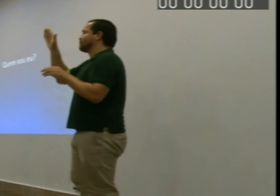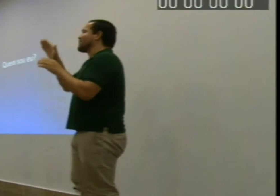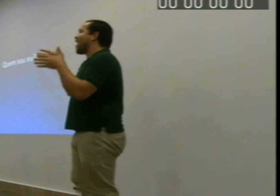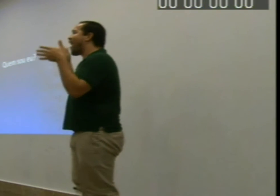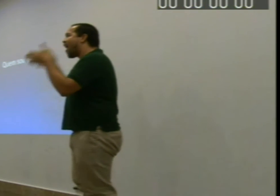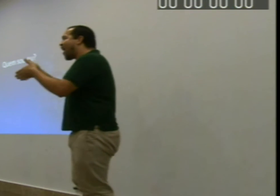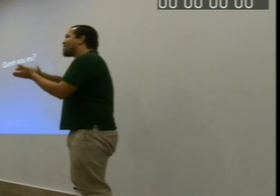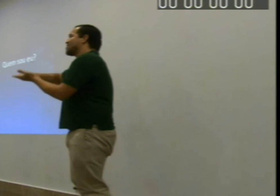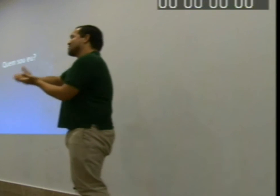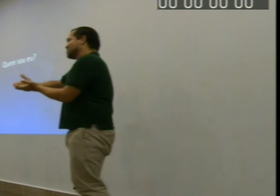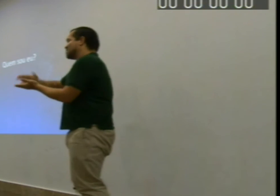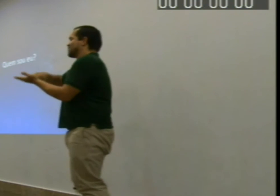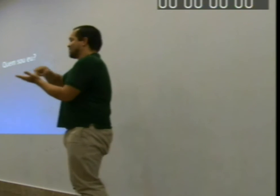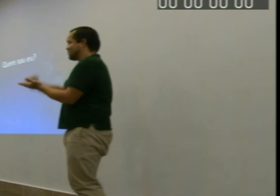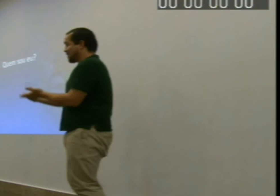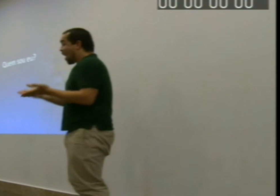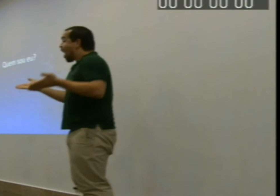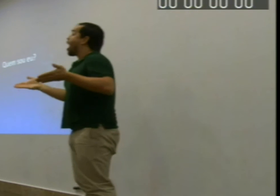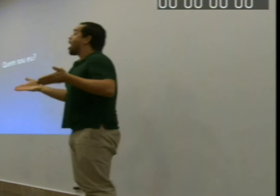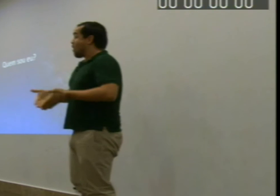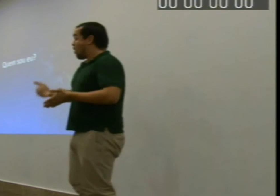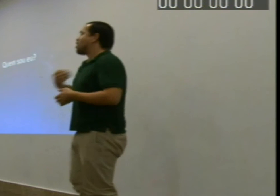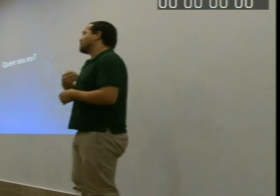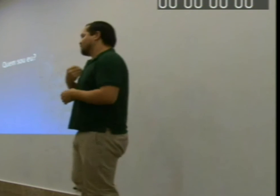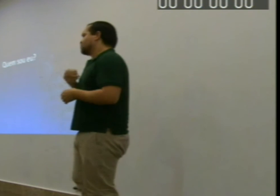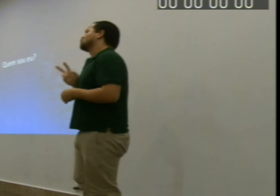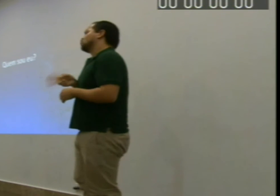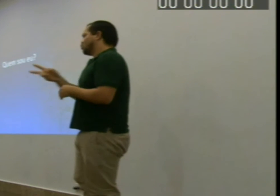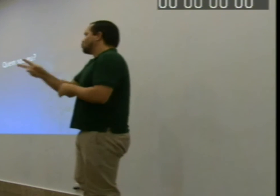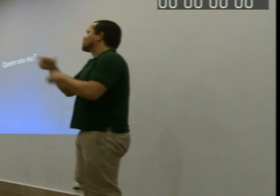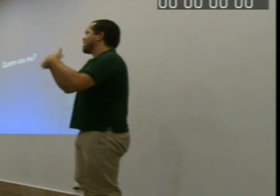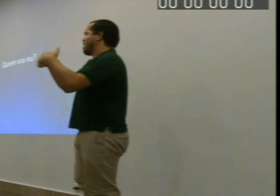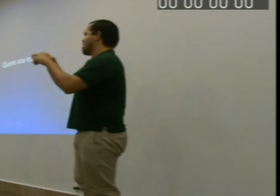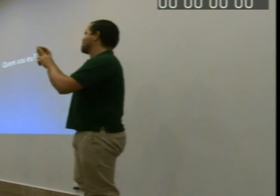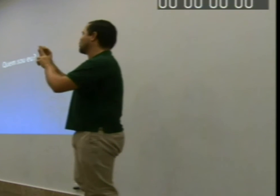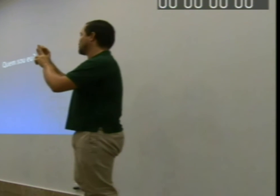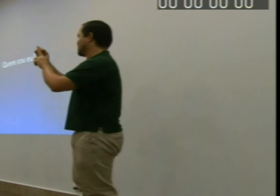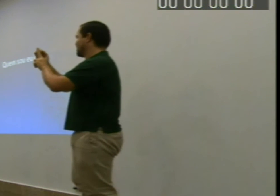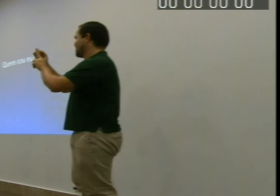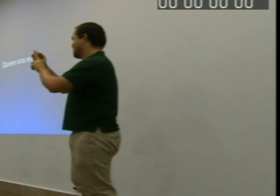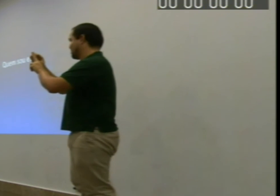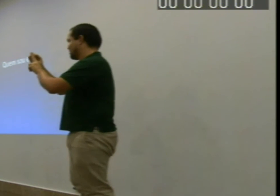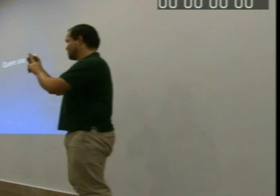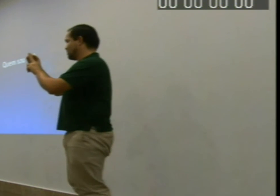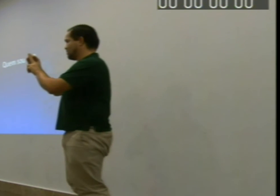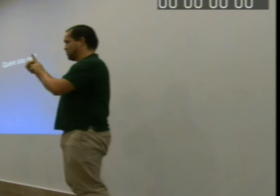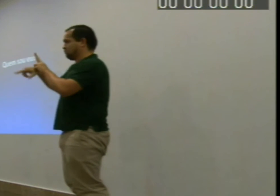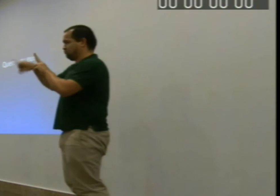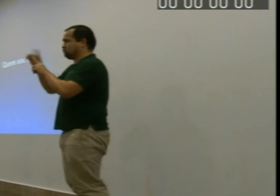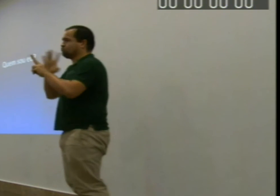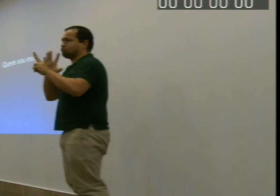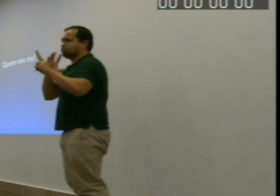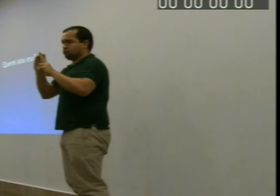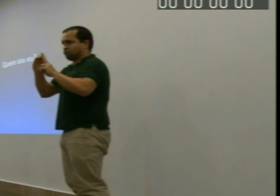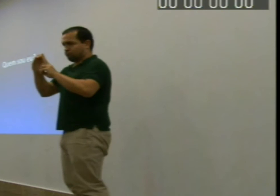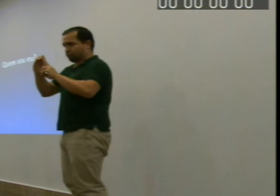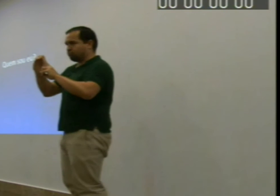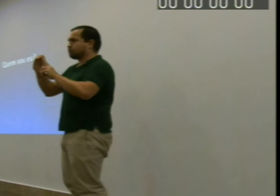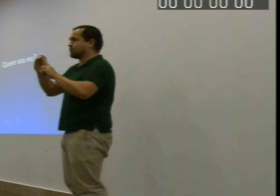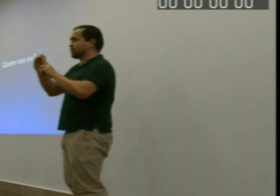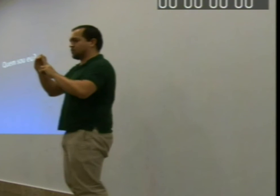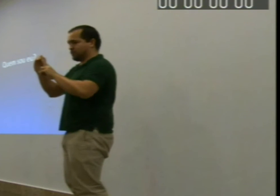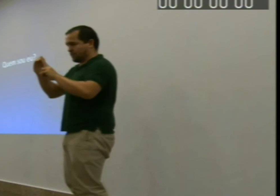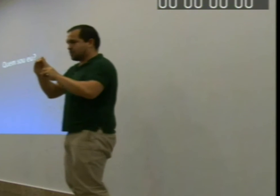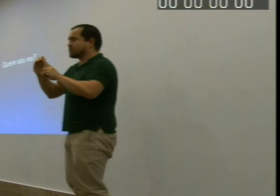em diferentes lugar da tradução e tradução que eu perdi a comecei também a trabalhar